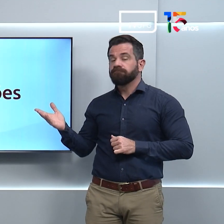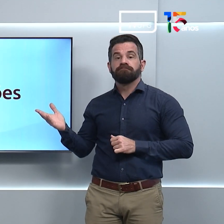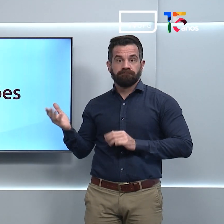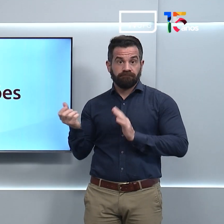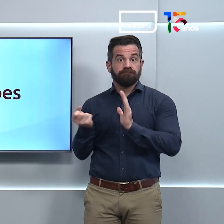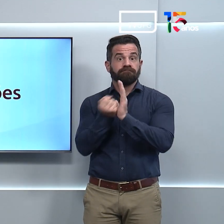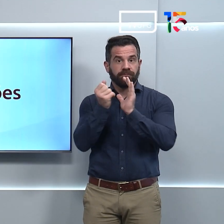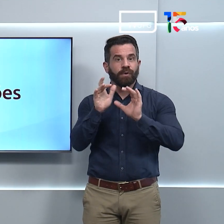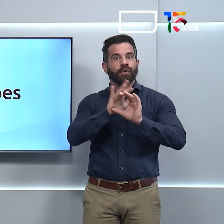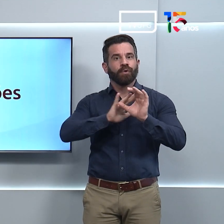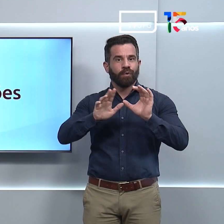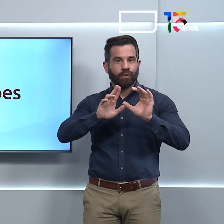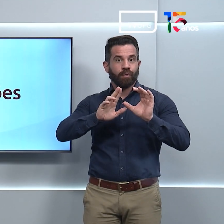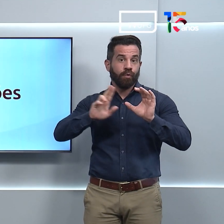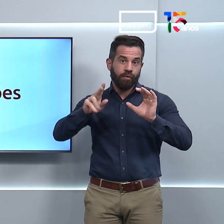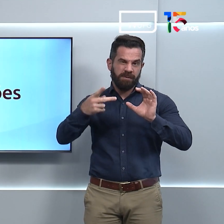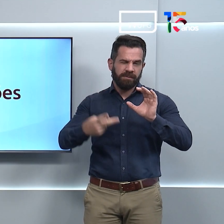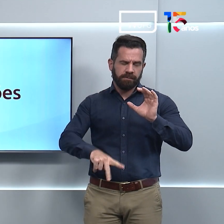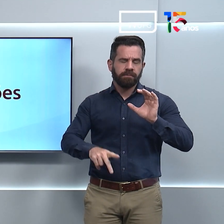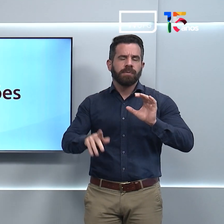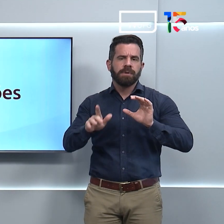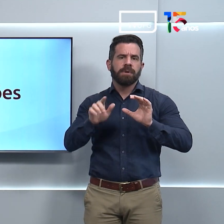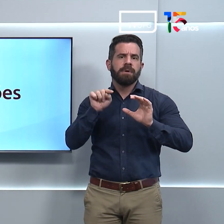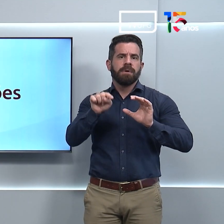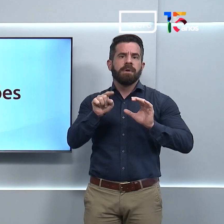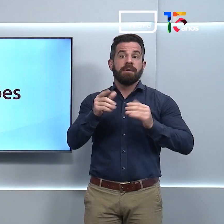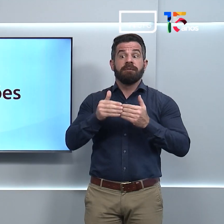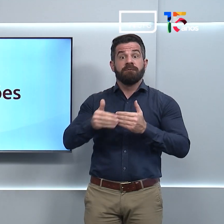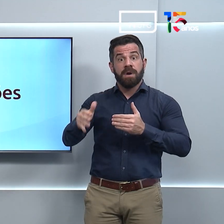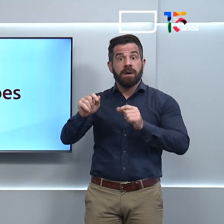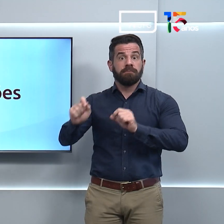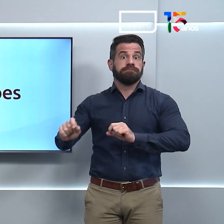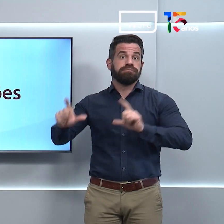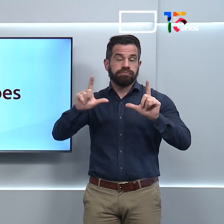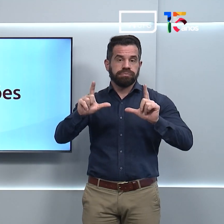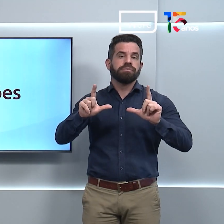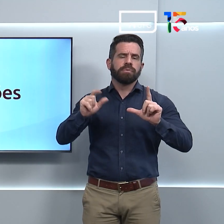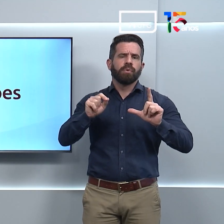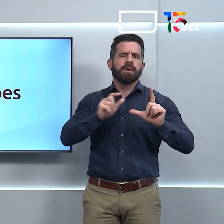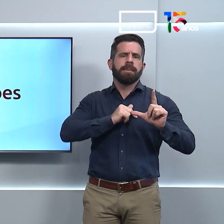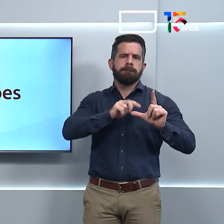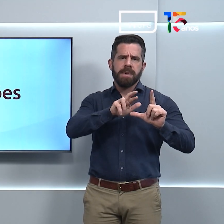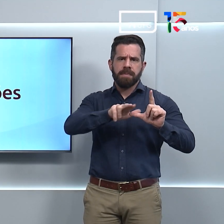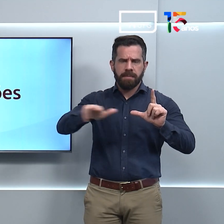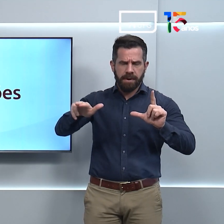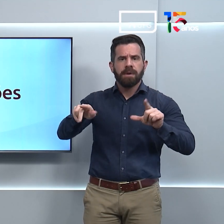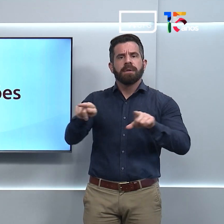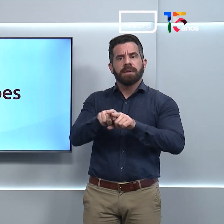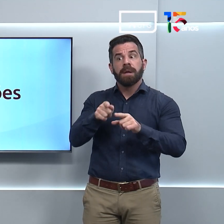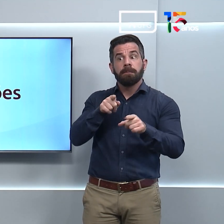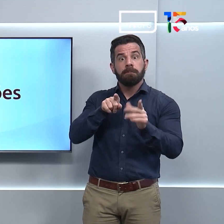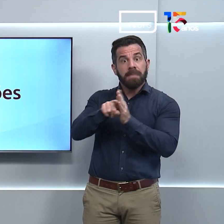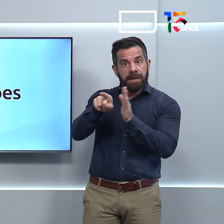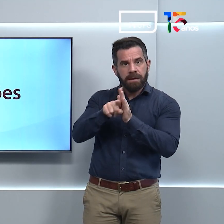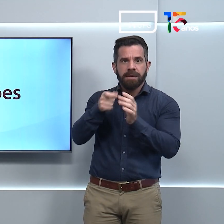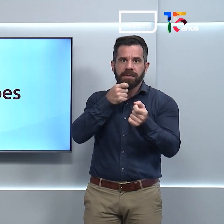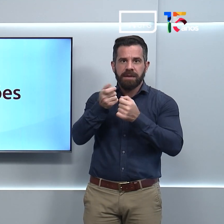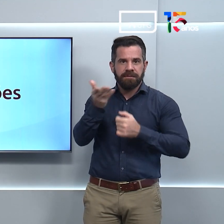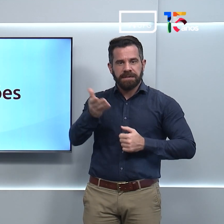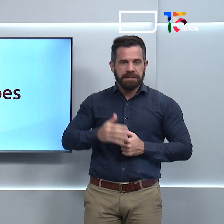dois, onde agora está o nome do Conexões. E é nessa tela que vão aparecer as matérias de hoje e também a nossa entrevista ao